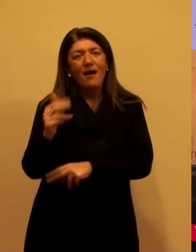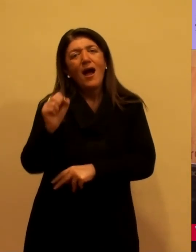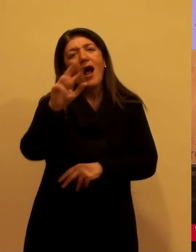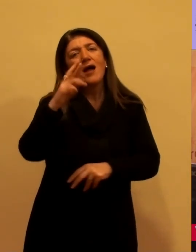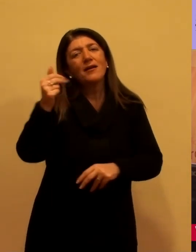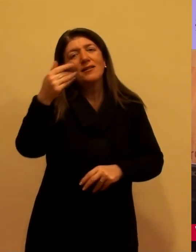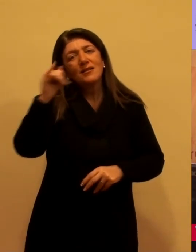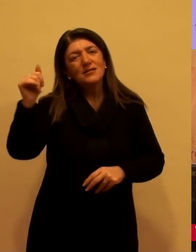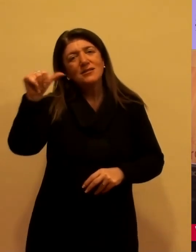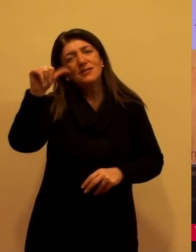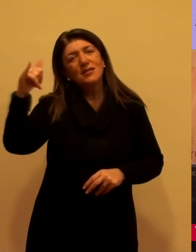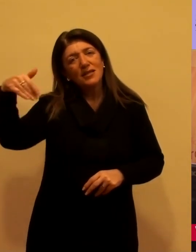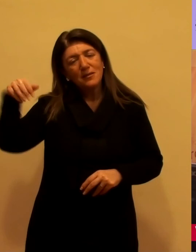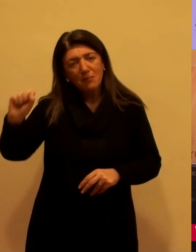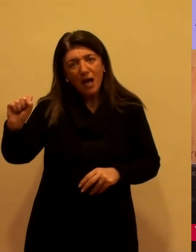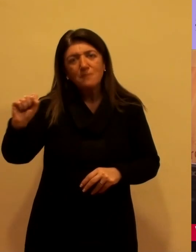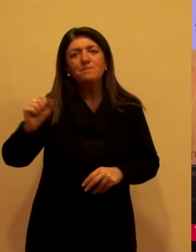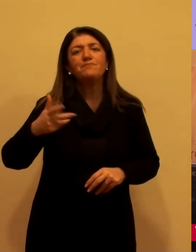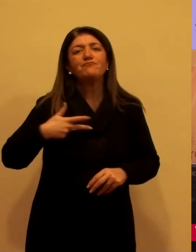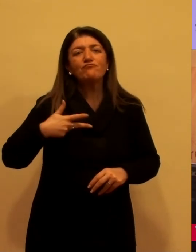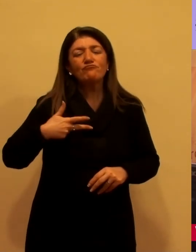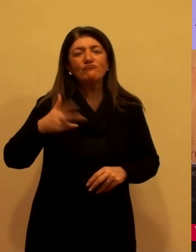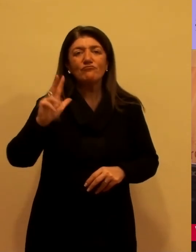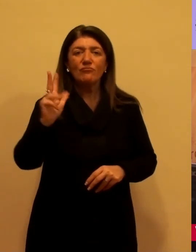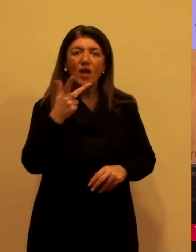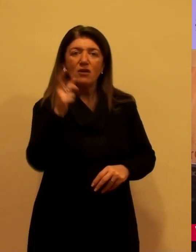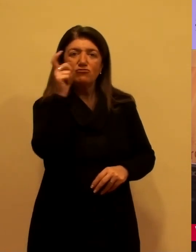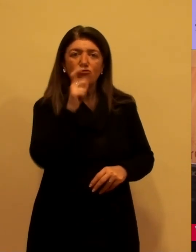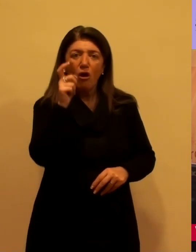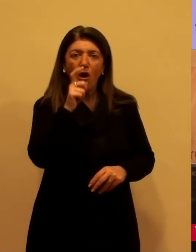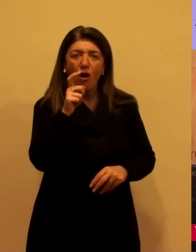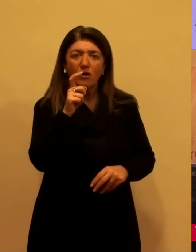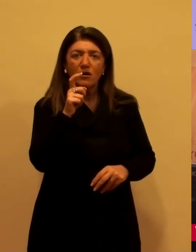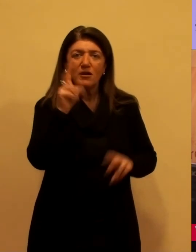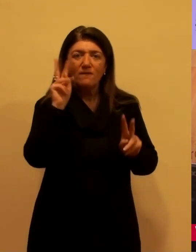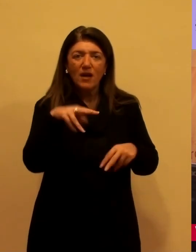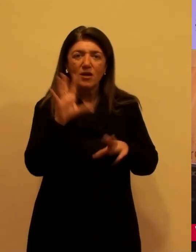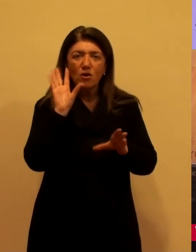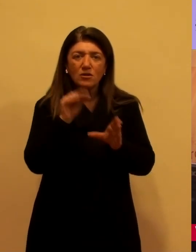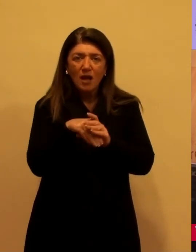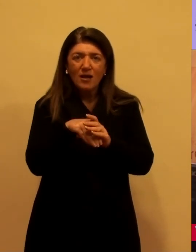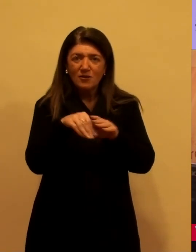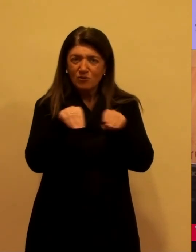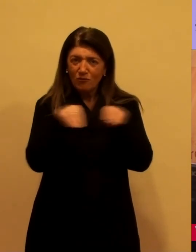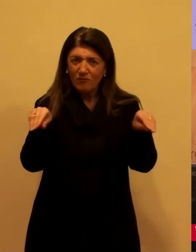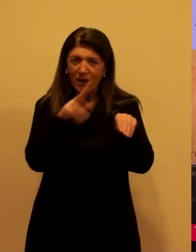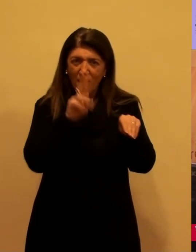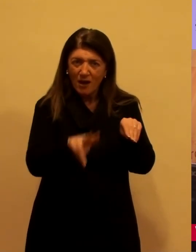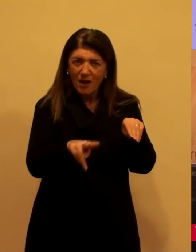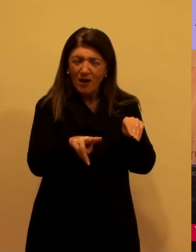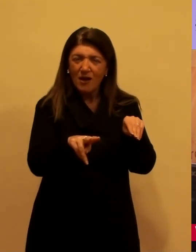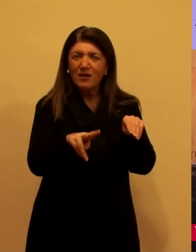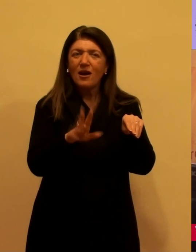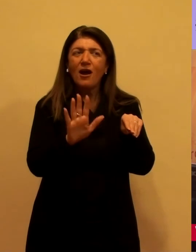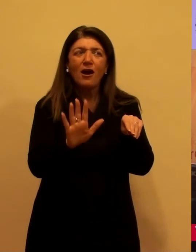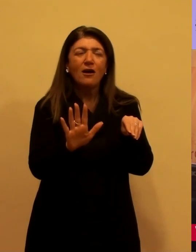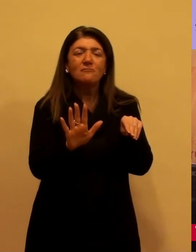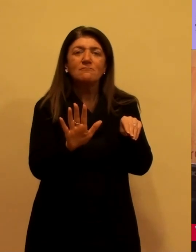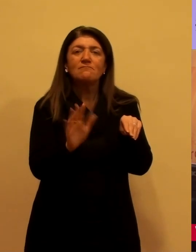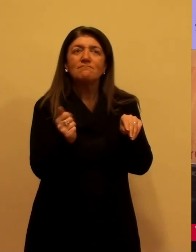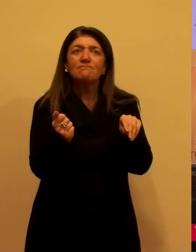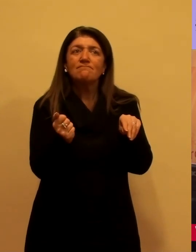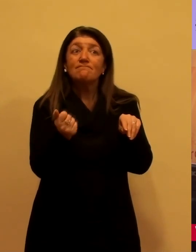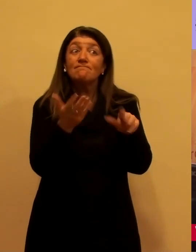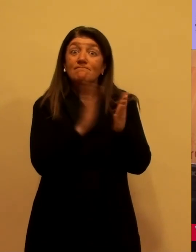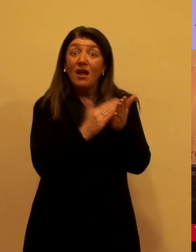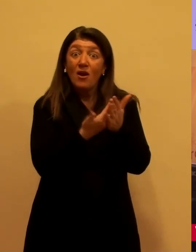avuto a disposizione 3 giorni di spazio all'interno di una fiera che si occupa generalmente